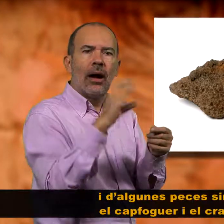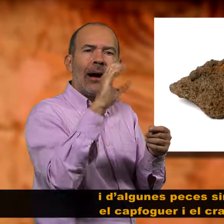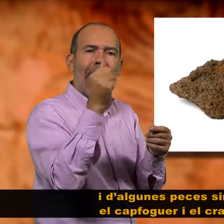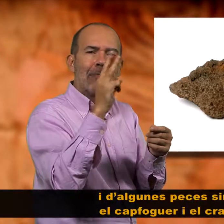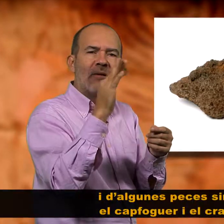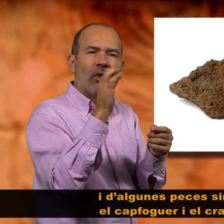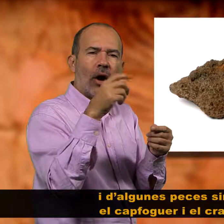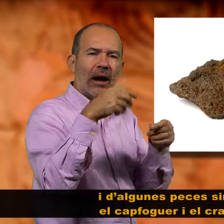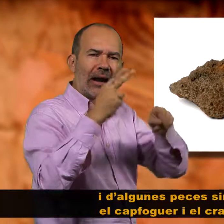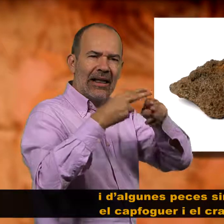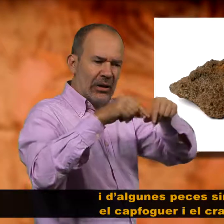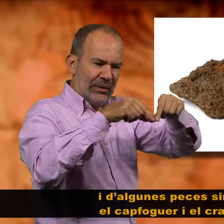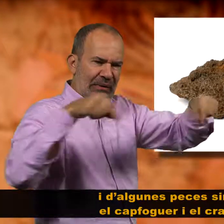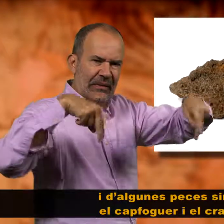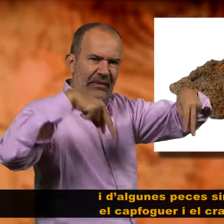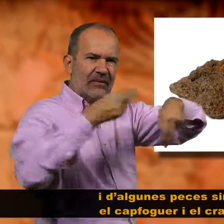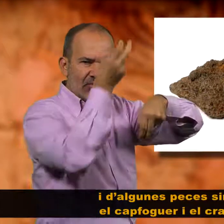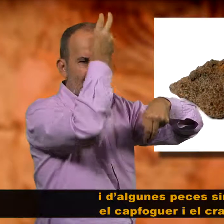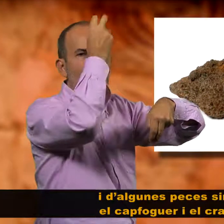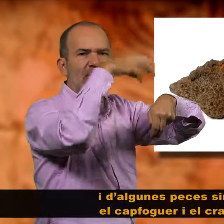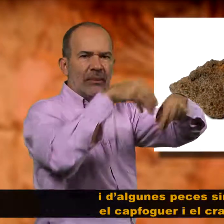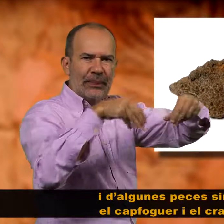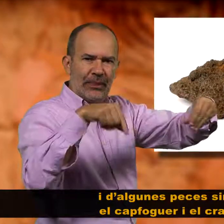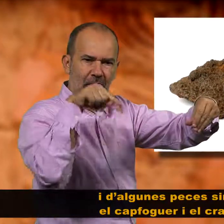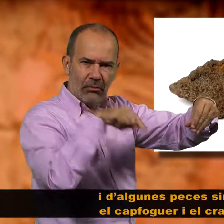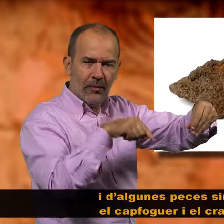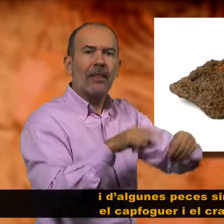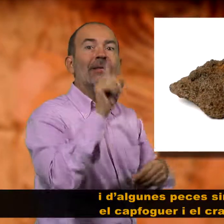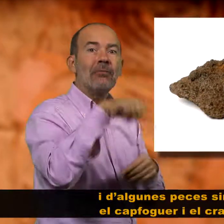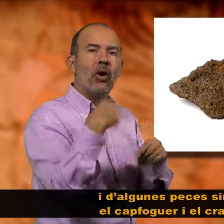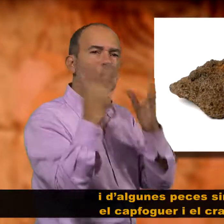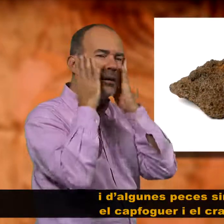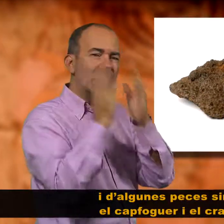atestar l'existència d'una certa èlit aristocràtica o militar.